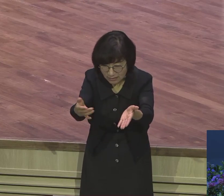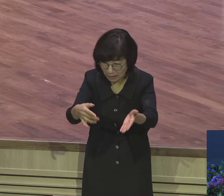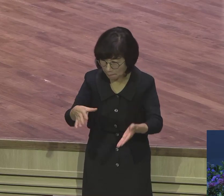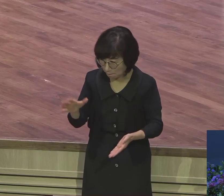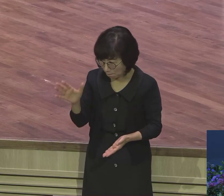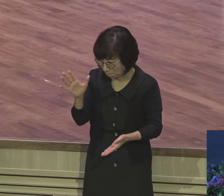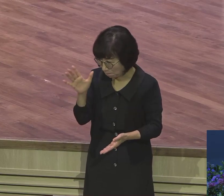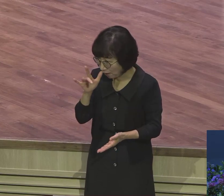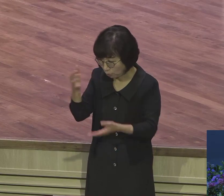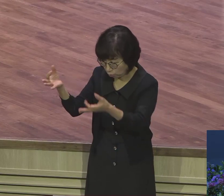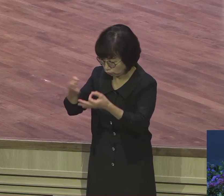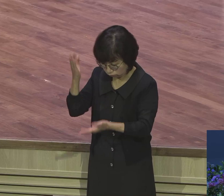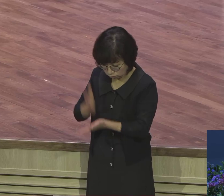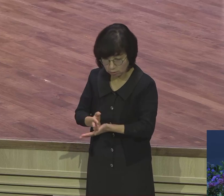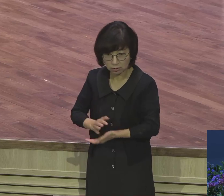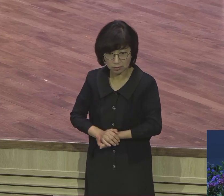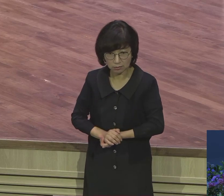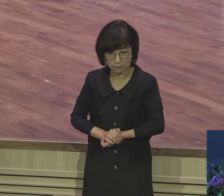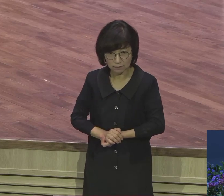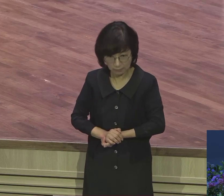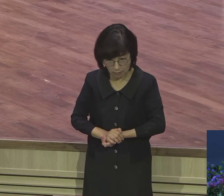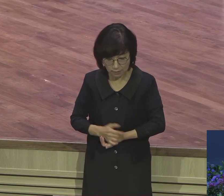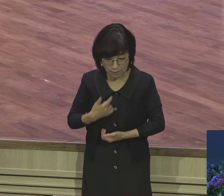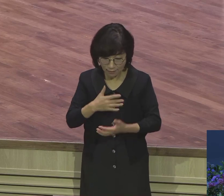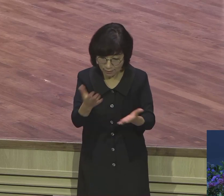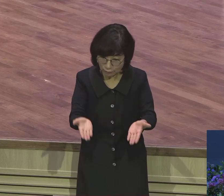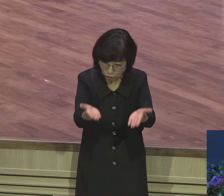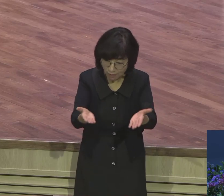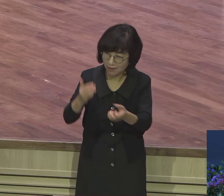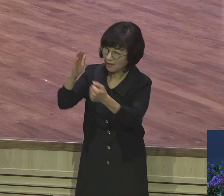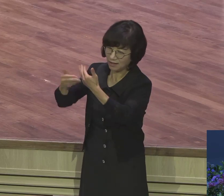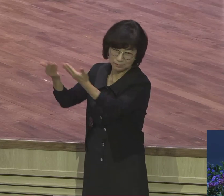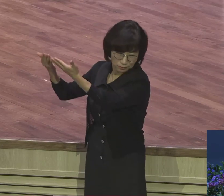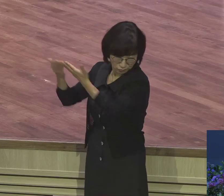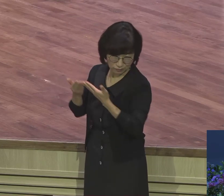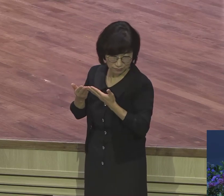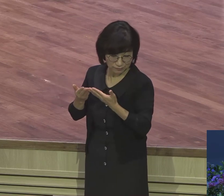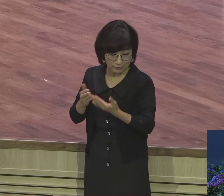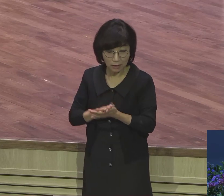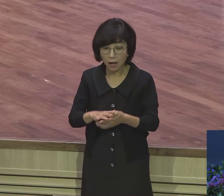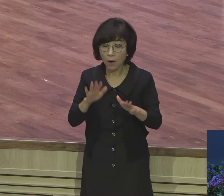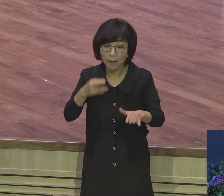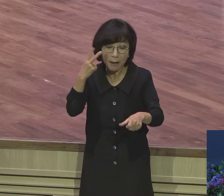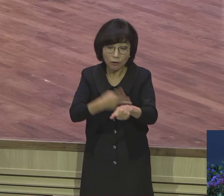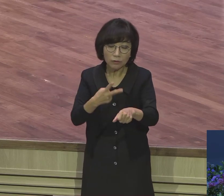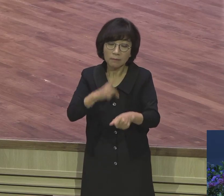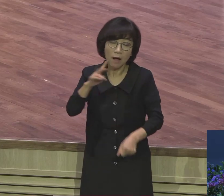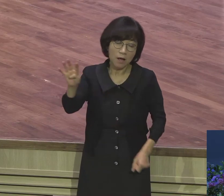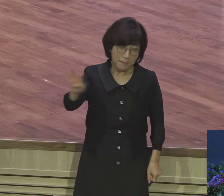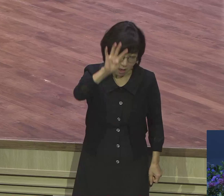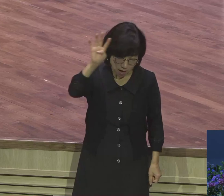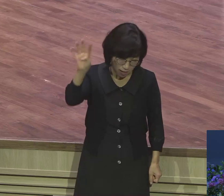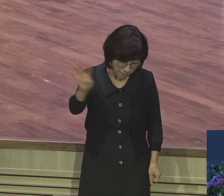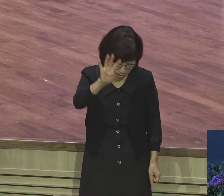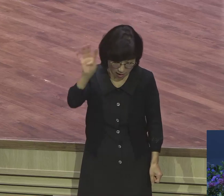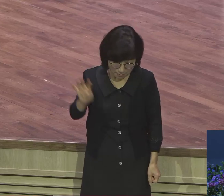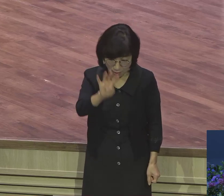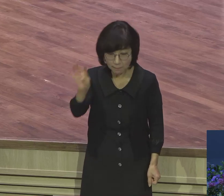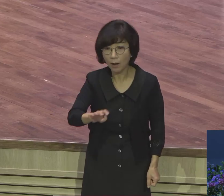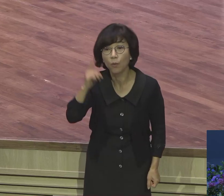사울이 바울이요. 이렇게 계속 반복해서 비슷한 내용들을 설명하는 이유가 뭐예요? 비슷비슷한 거예요. 거기다.